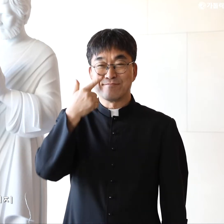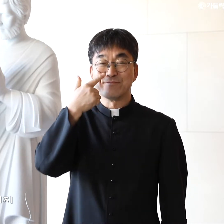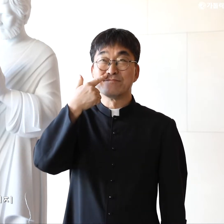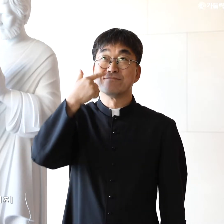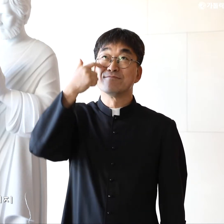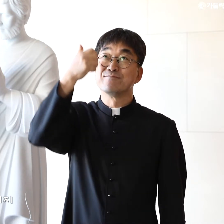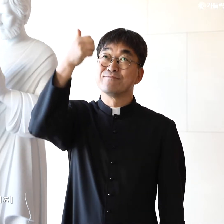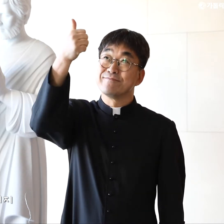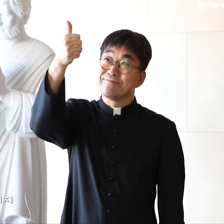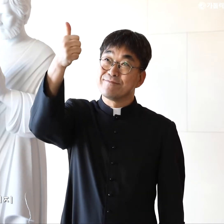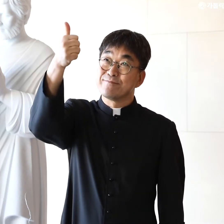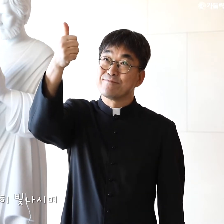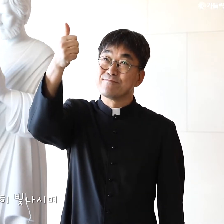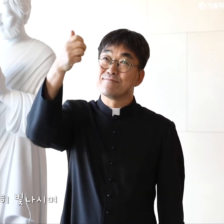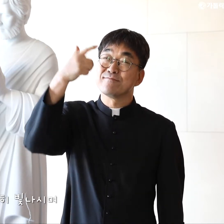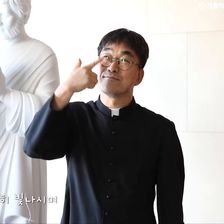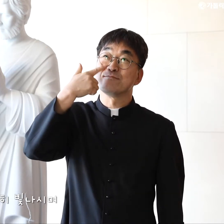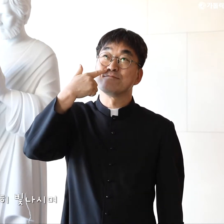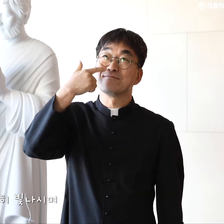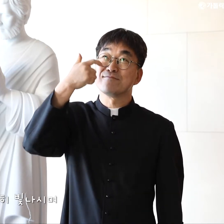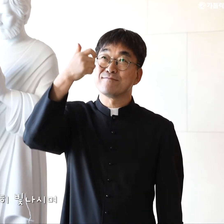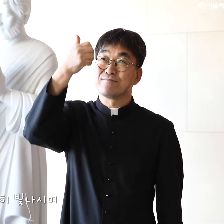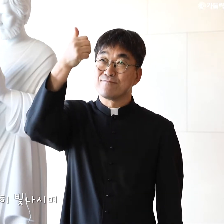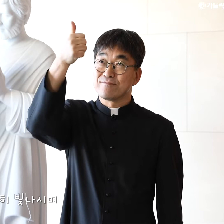아버지, 아버지의